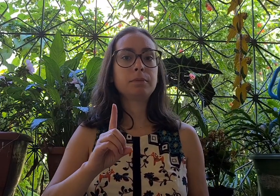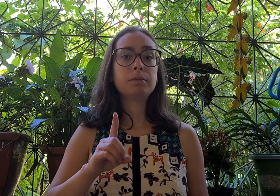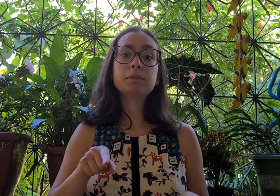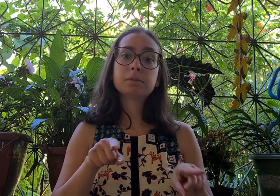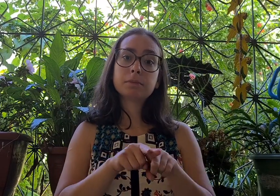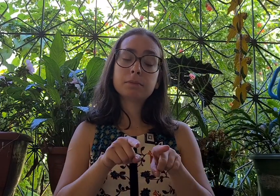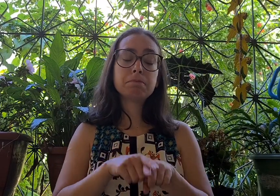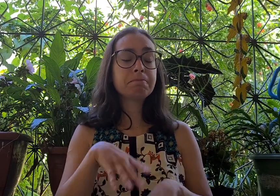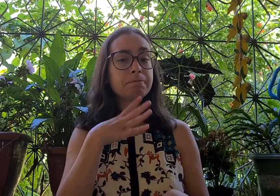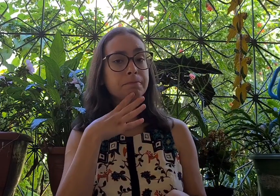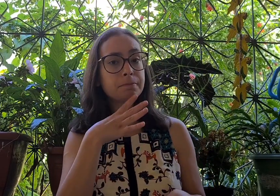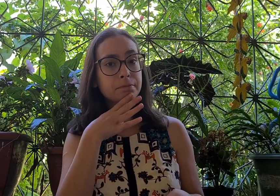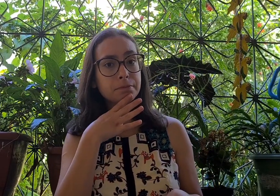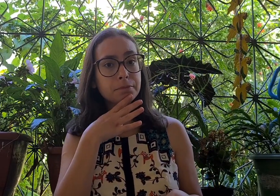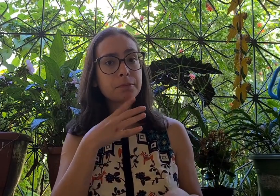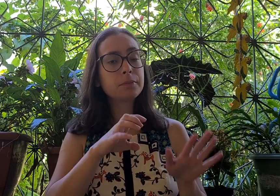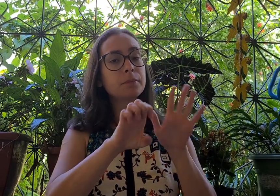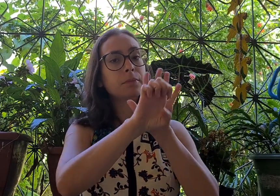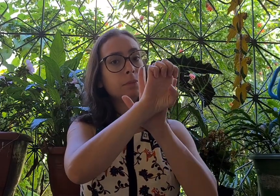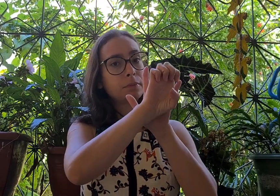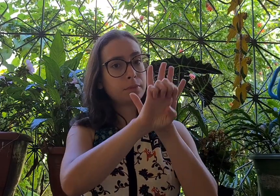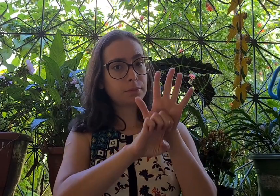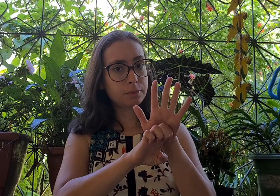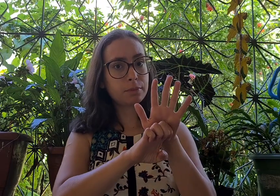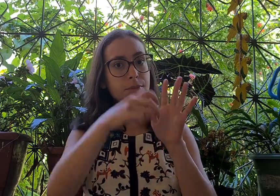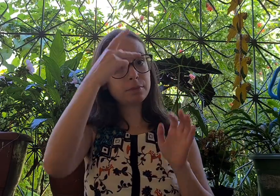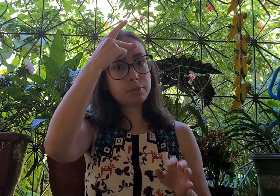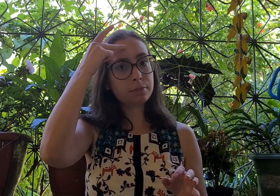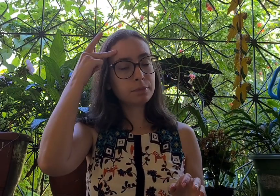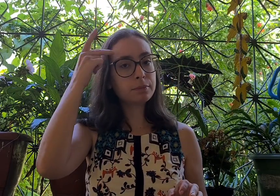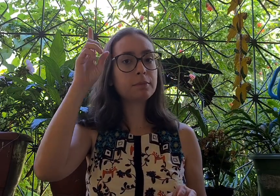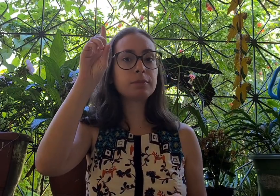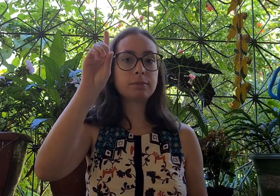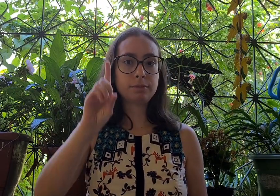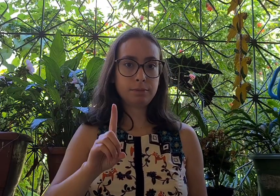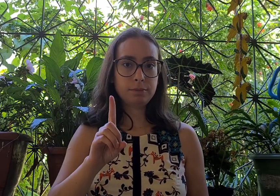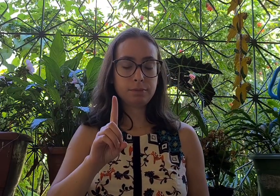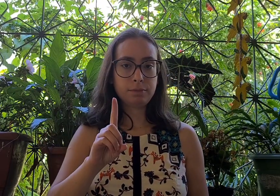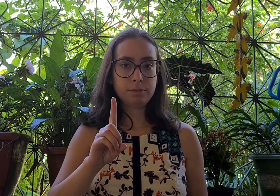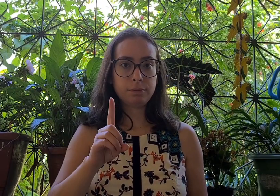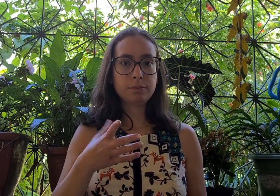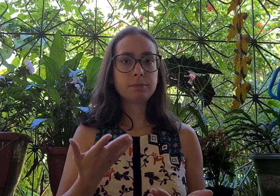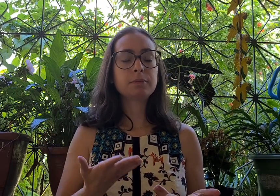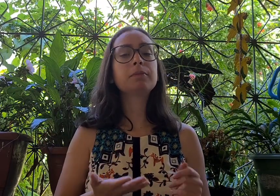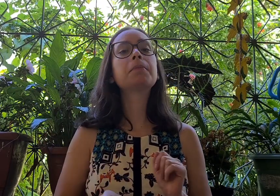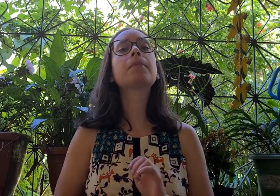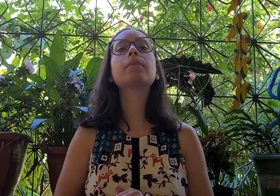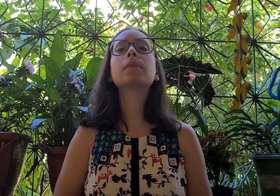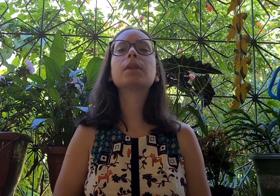deficiência e também Você conhece ele como Estatuto da pessoa com deficiência